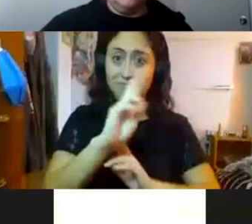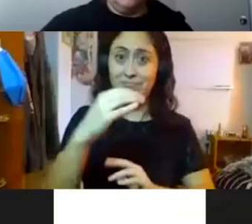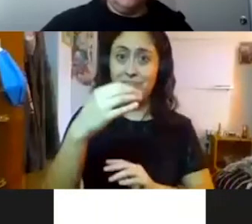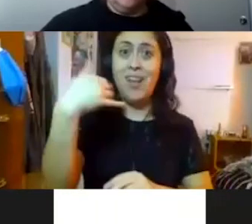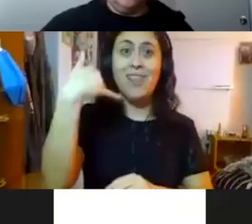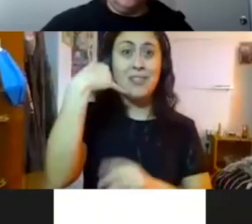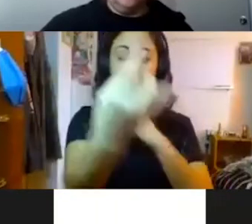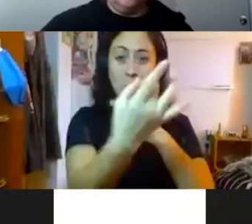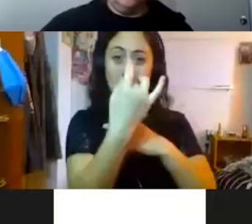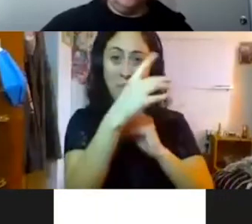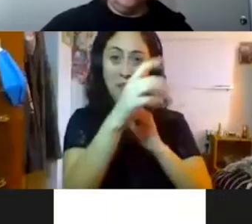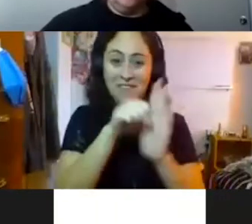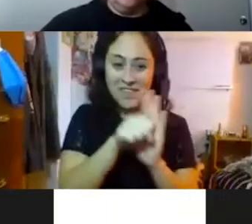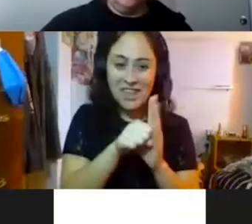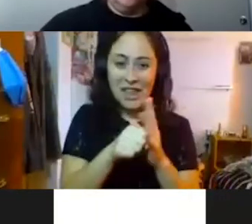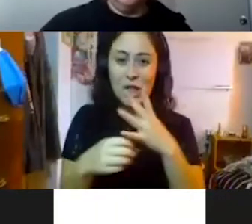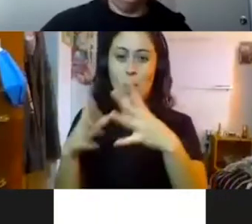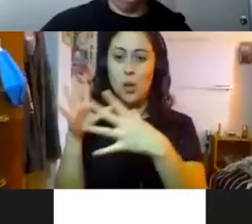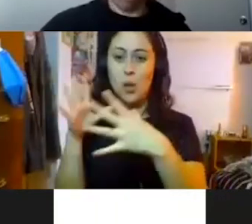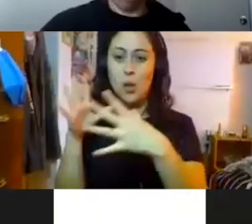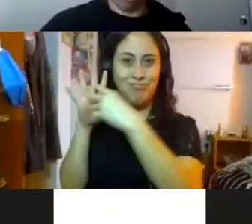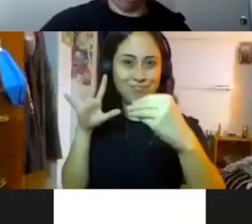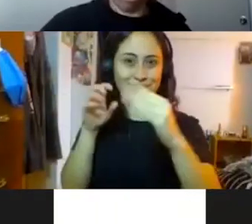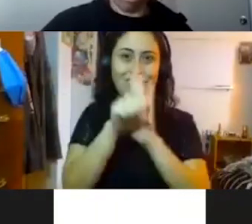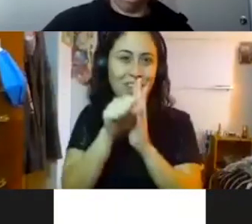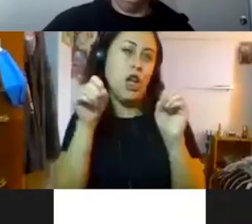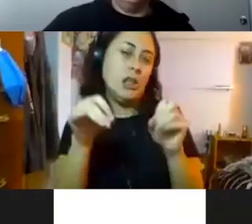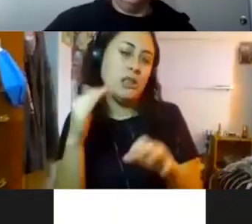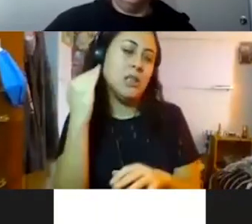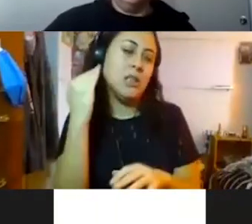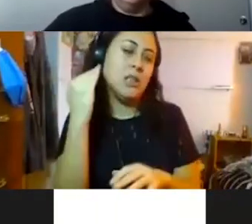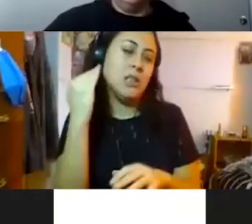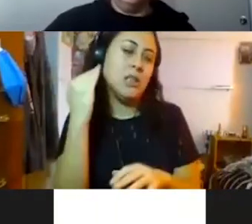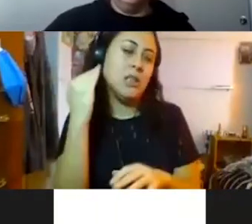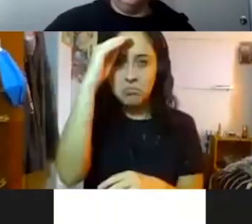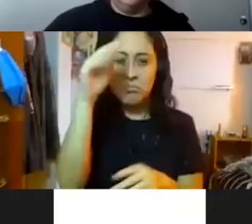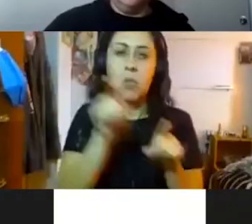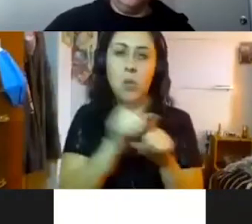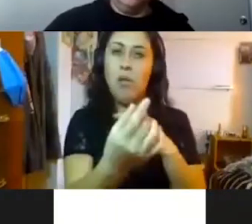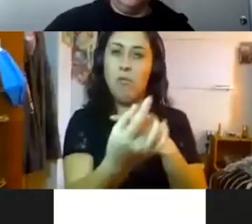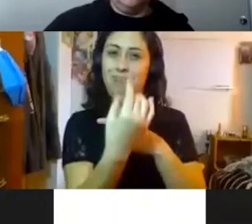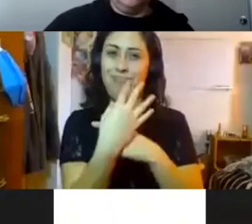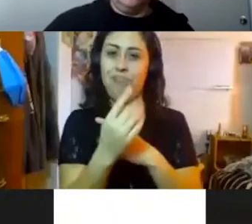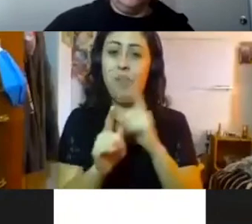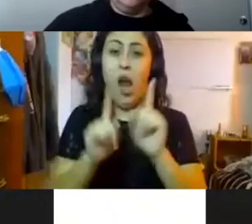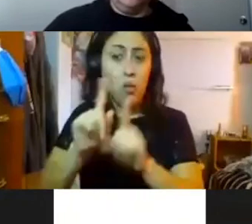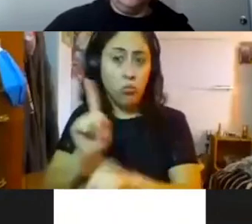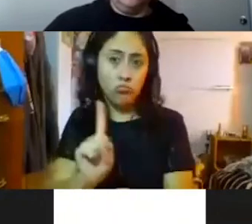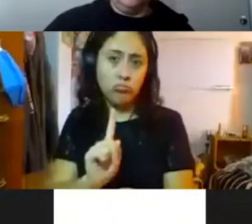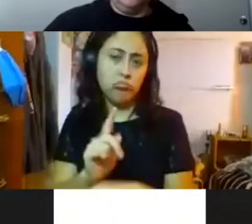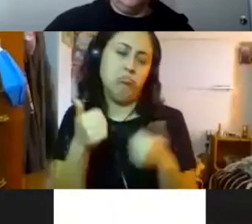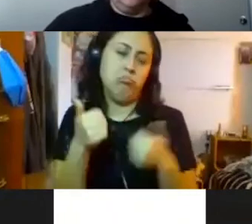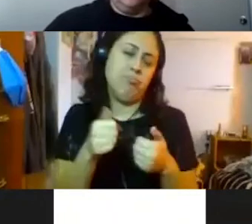replicando experiencias, y han sido pocos, pero han llegado. Y eso se agradece